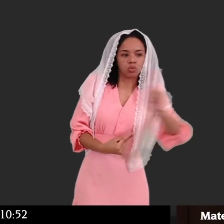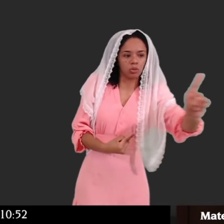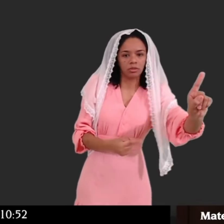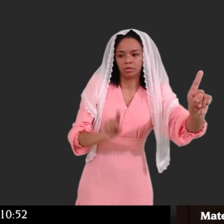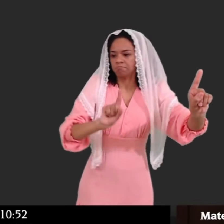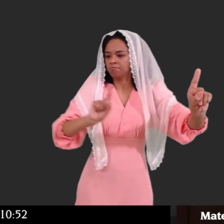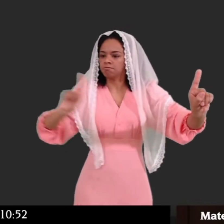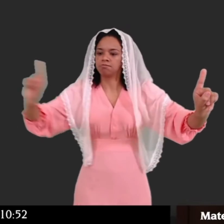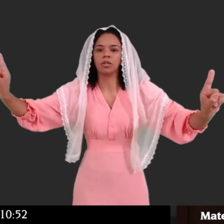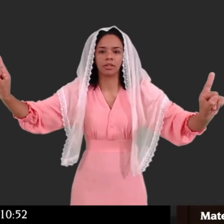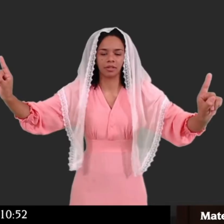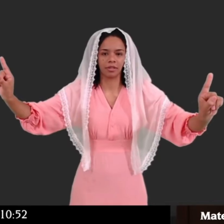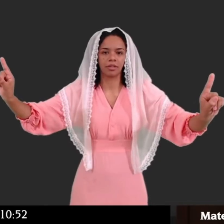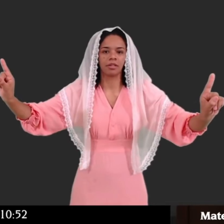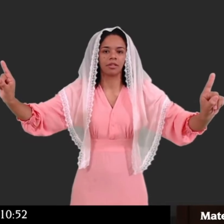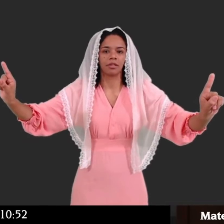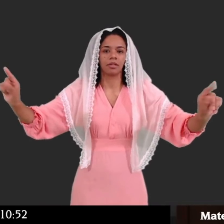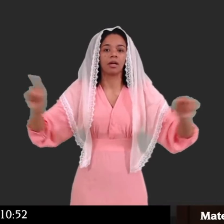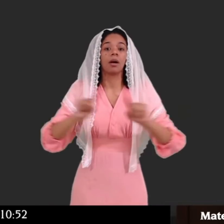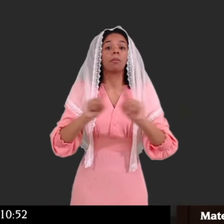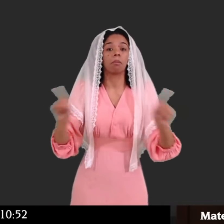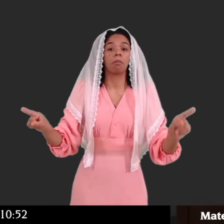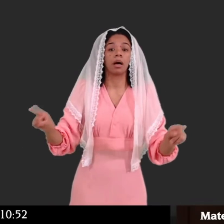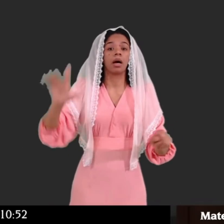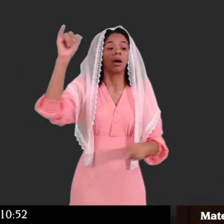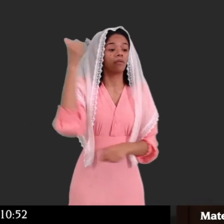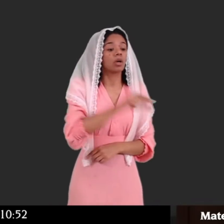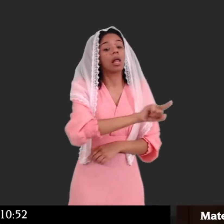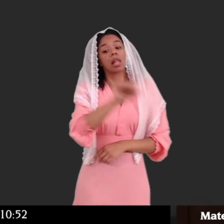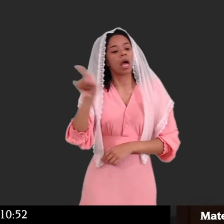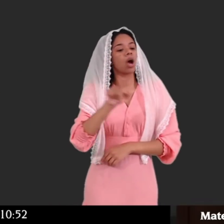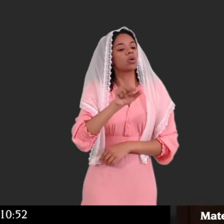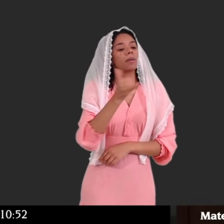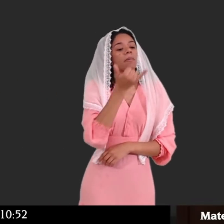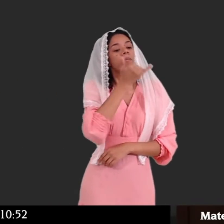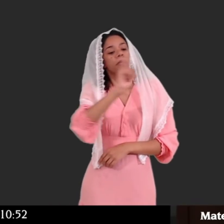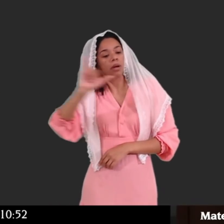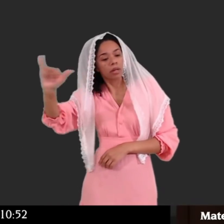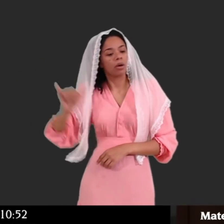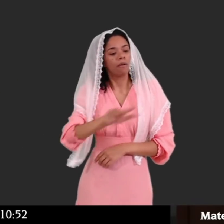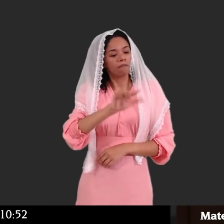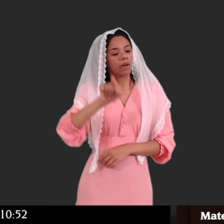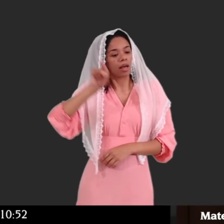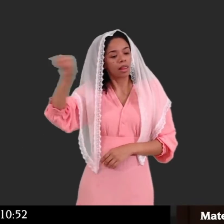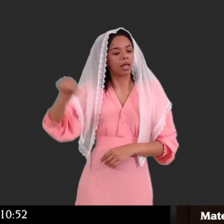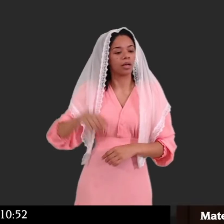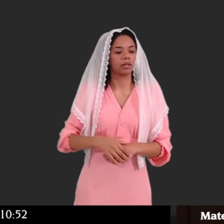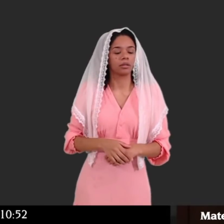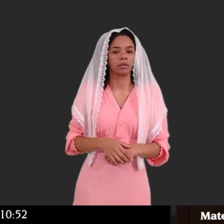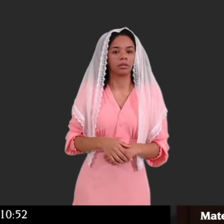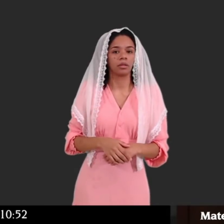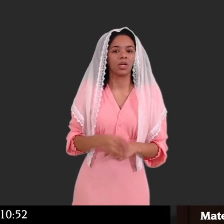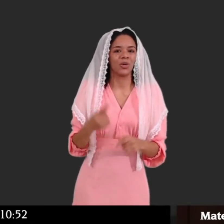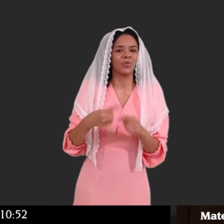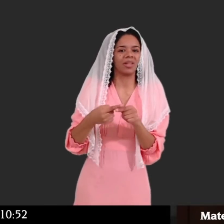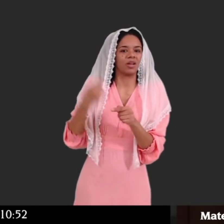caminhava de volta para casa, porque Deus falou que ele vai lá reconciliar com seu irmão. vai lá onde tudo começou, porque nós temos que consertar as coisas que